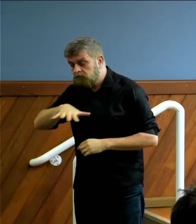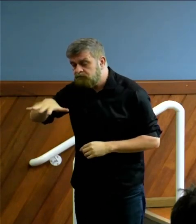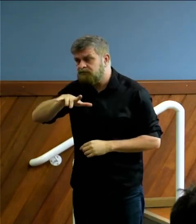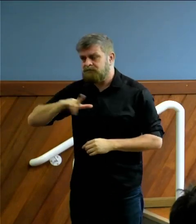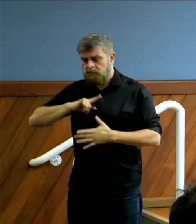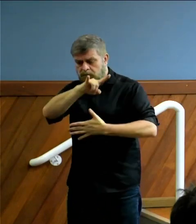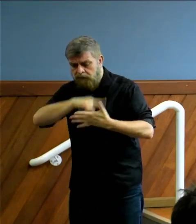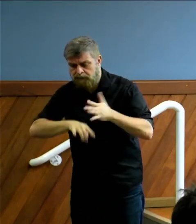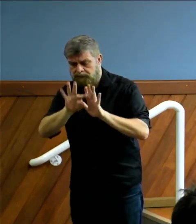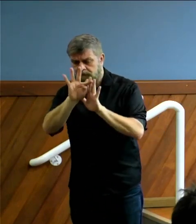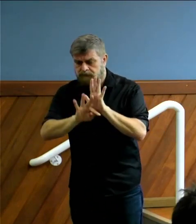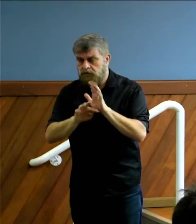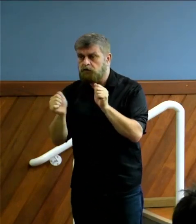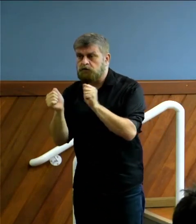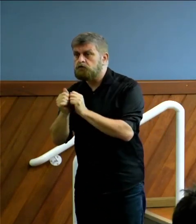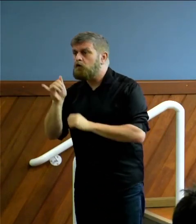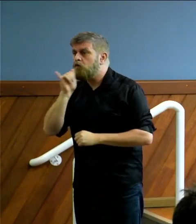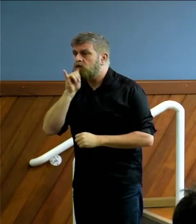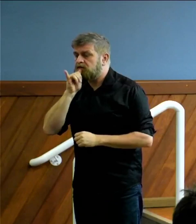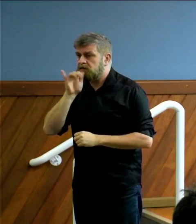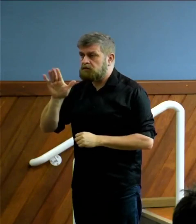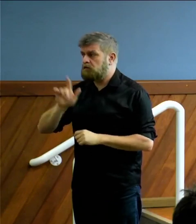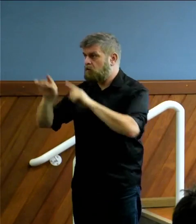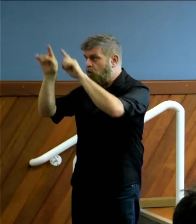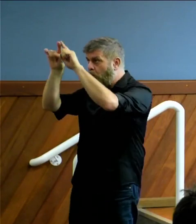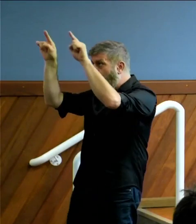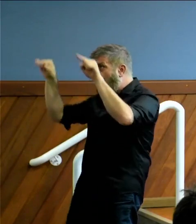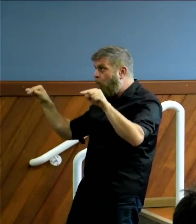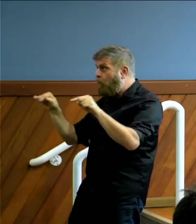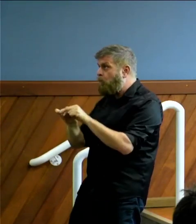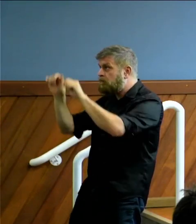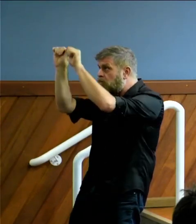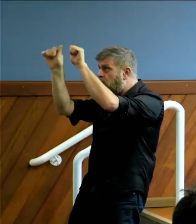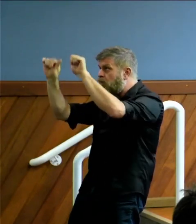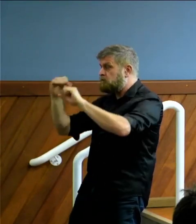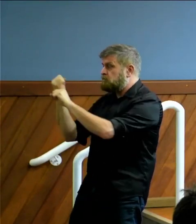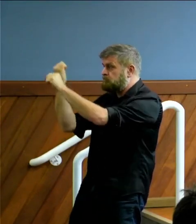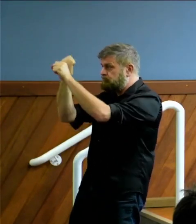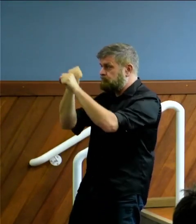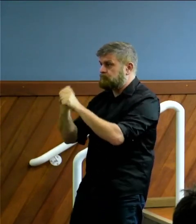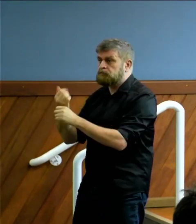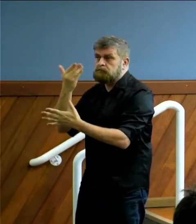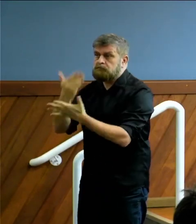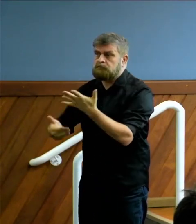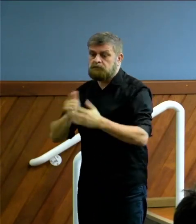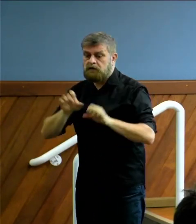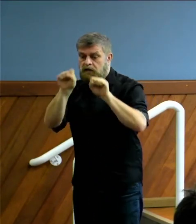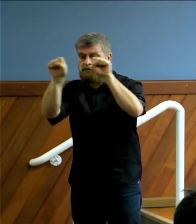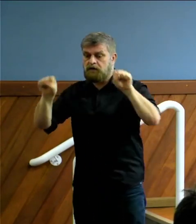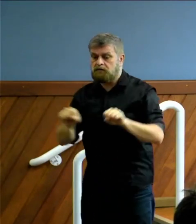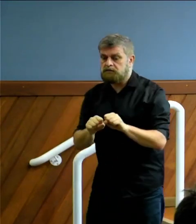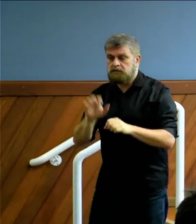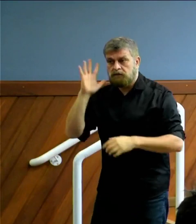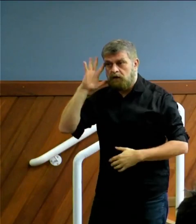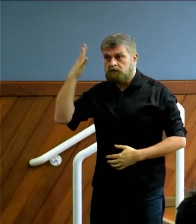envolve a documentação textual, com, por exemplo, um quadro, com uma escultura, isso vai ser perdido. Ah, mas o sistema resolve.